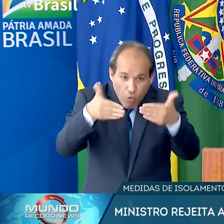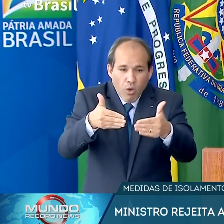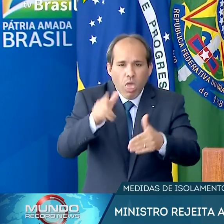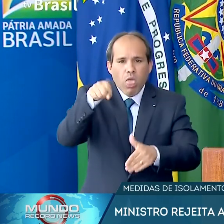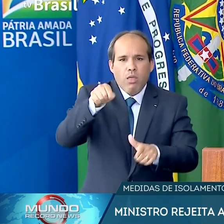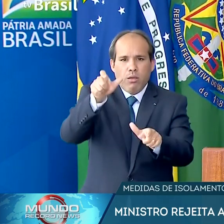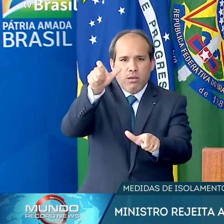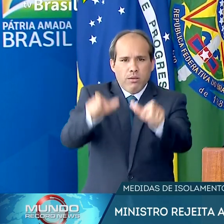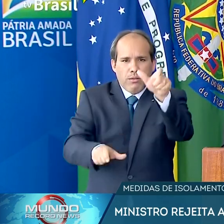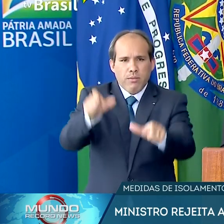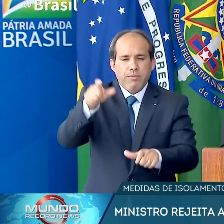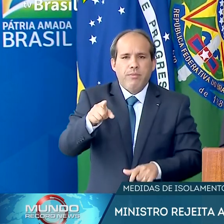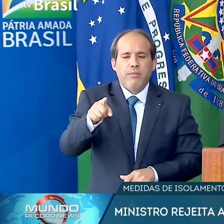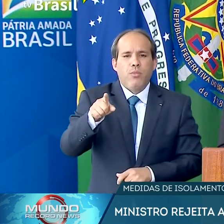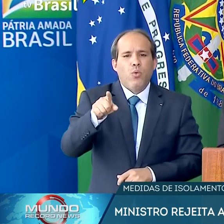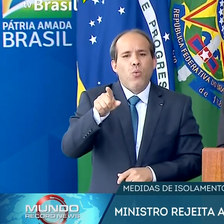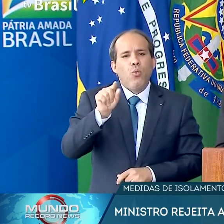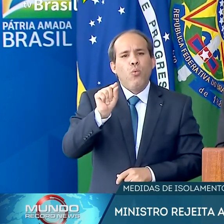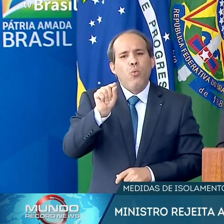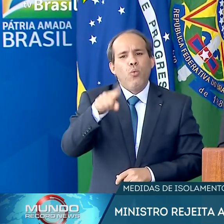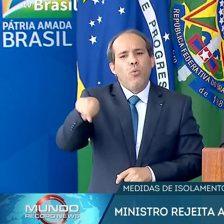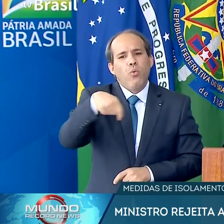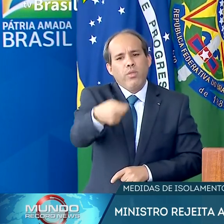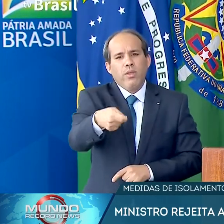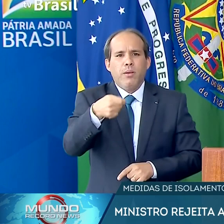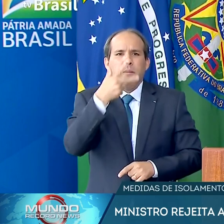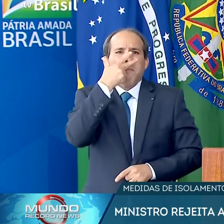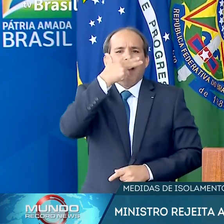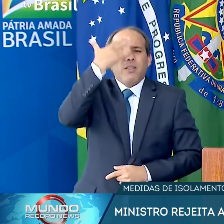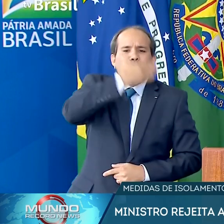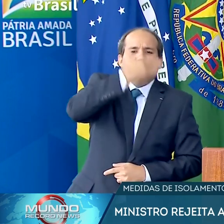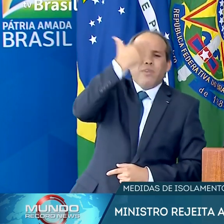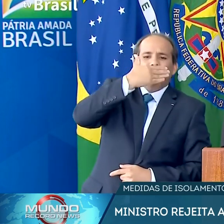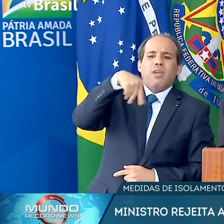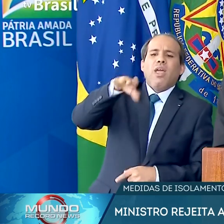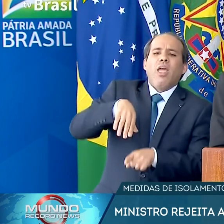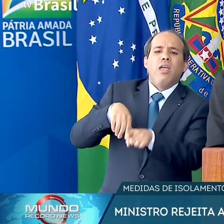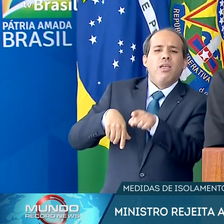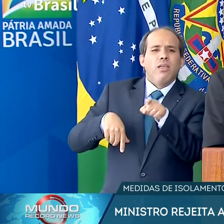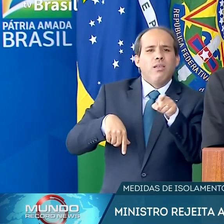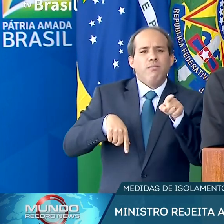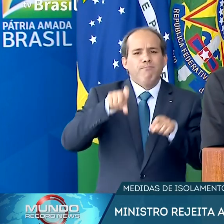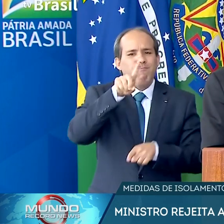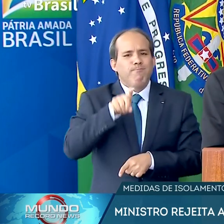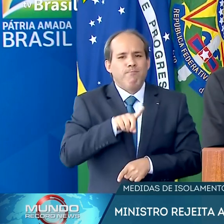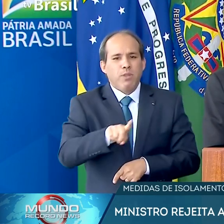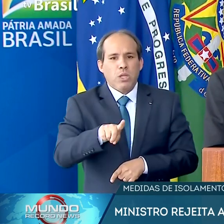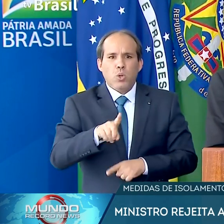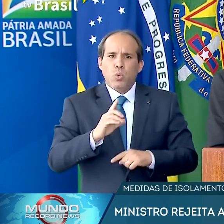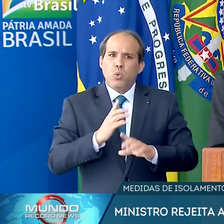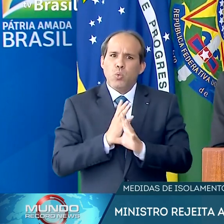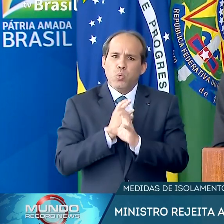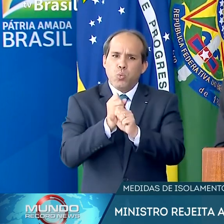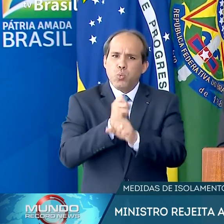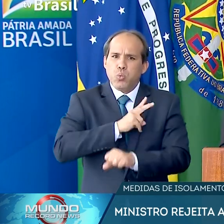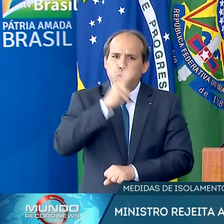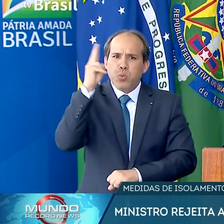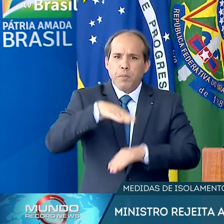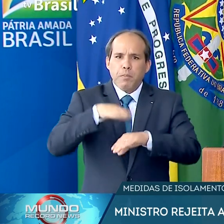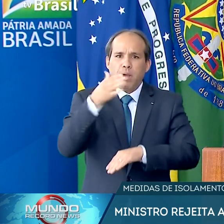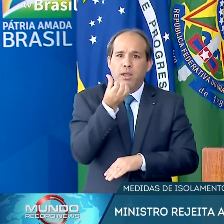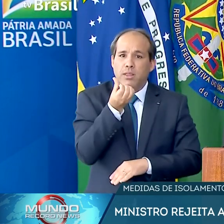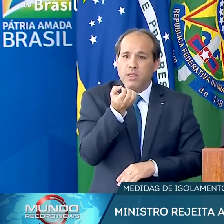última sexta-feira. Na decisão, o ministro considerou que não cabe ao presidente acionar diretamente o STF, uma vez que